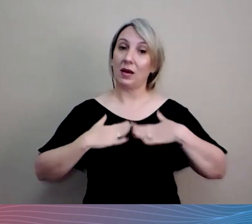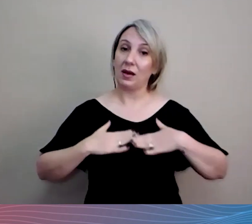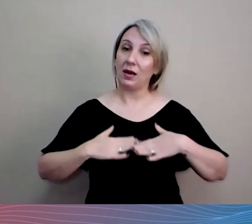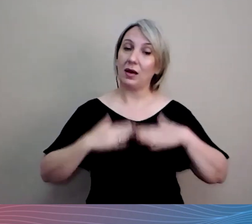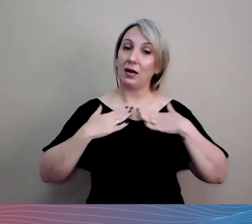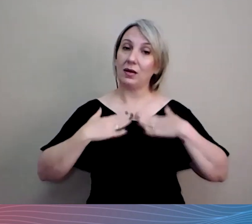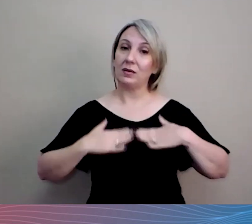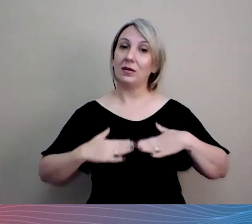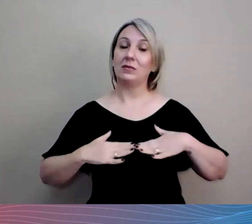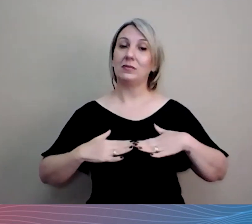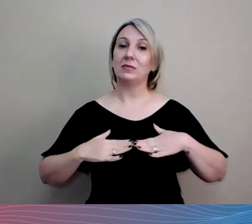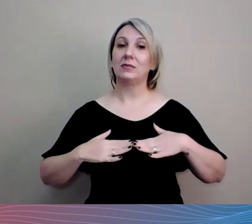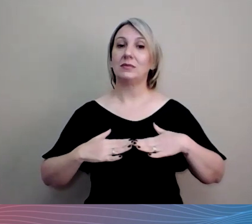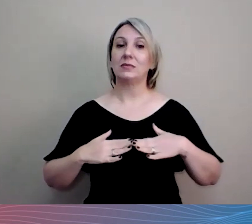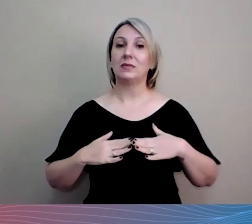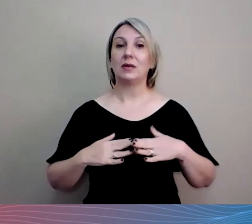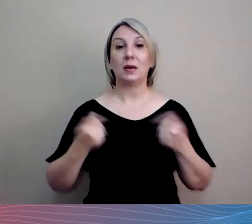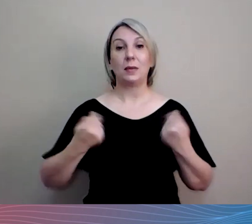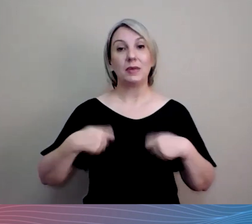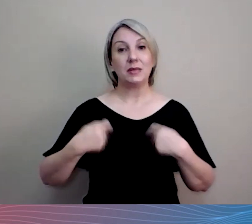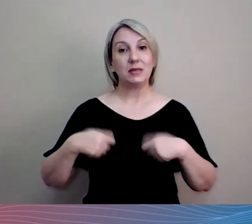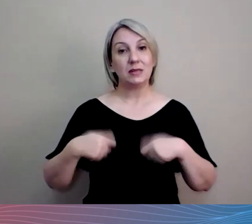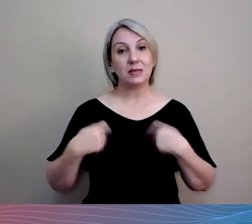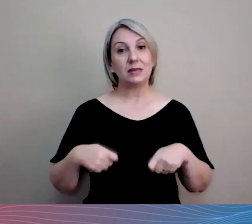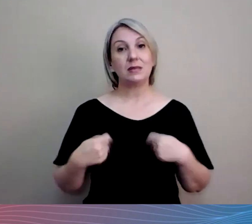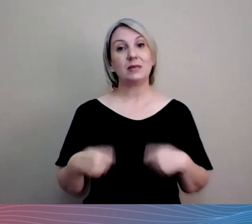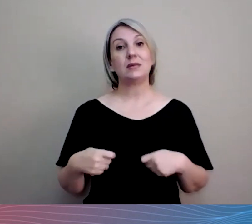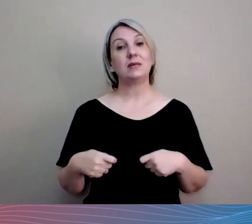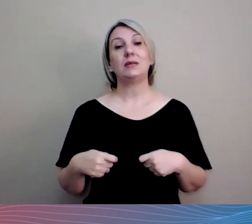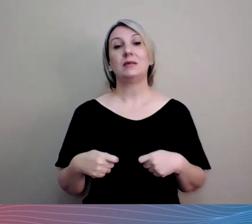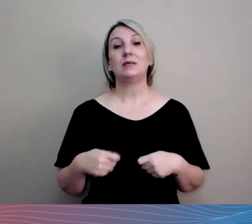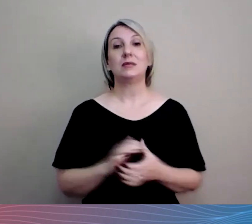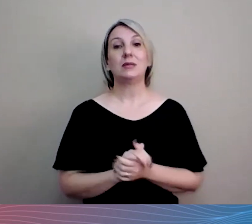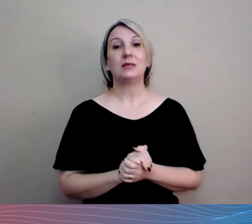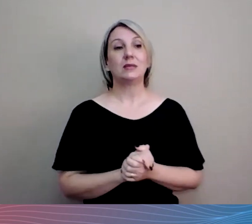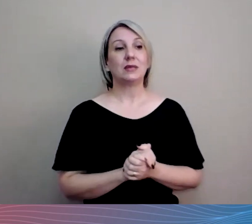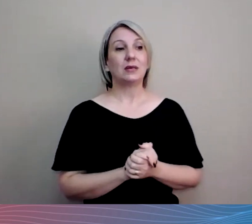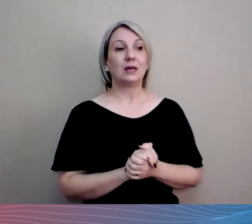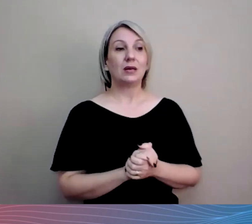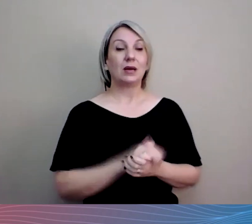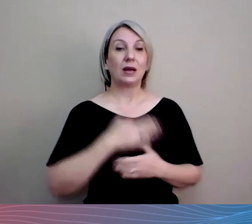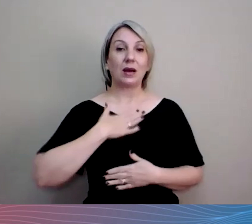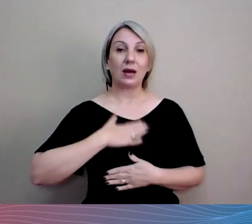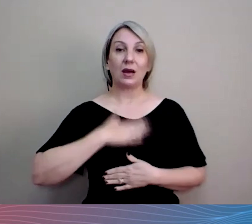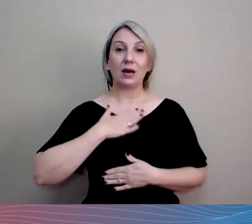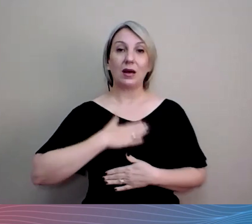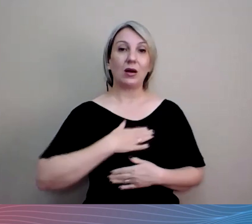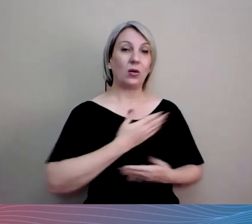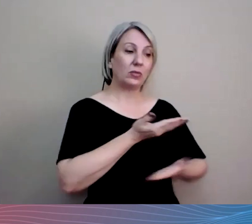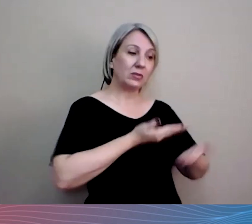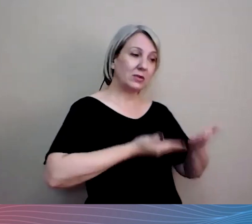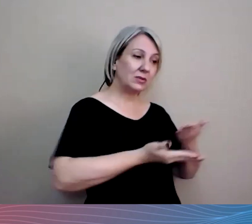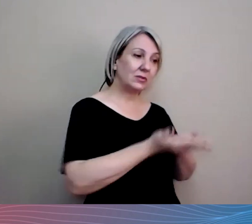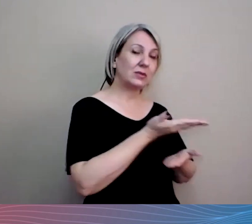pronto para se defender, não resista aos outros para você se defender, e também não entre